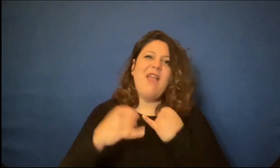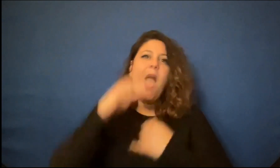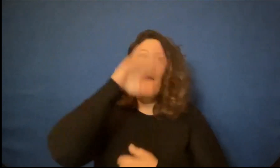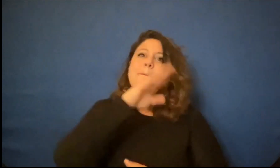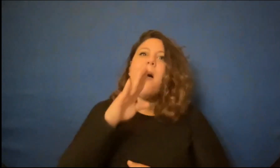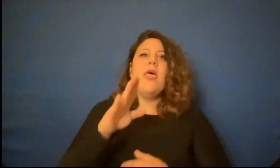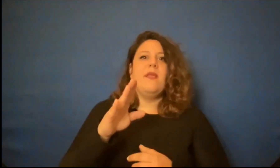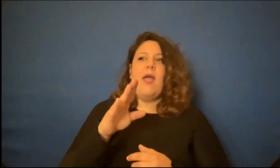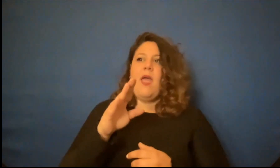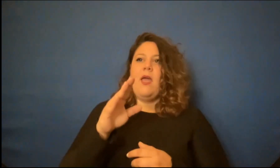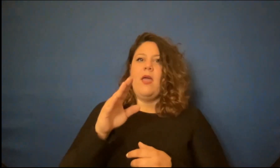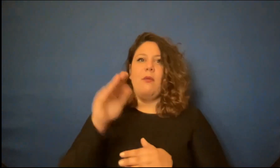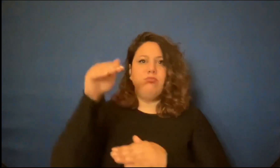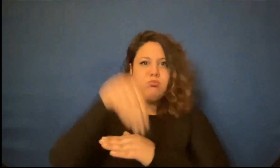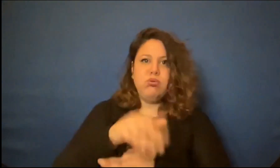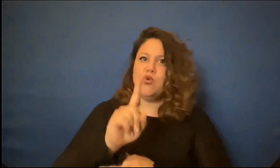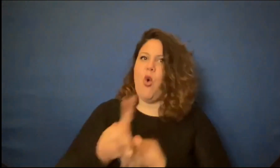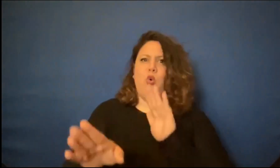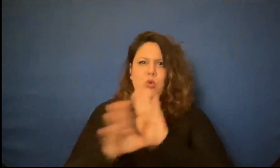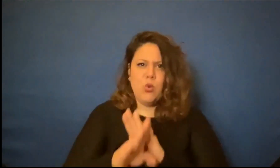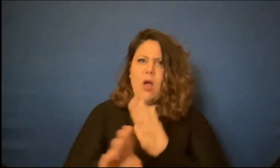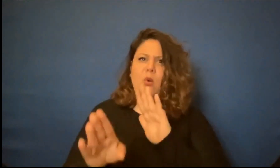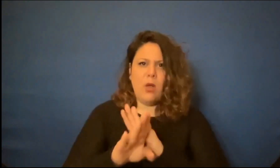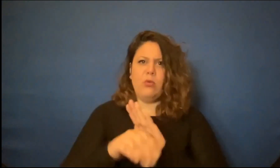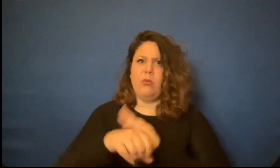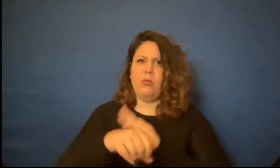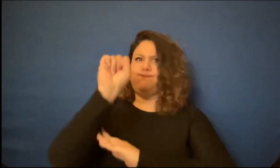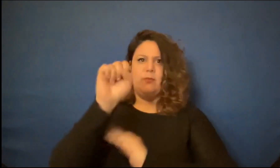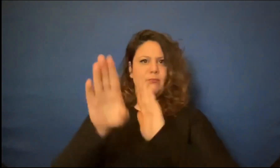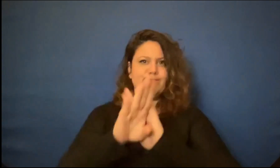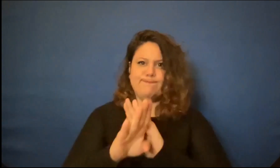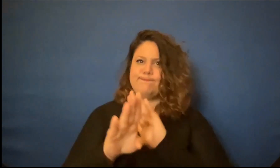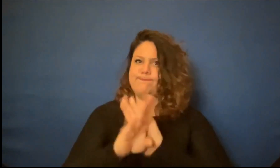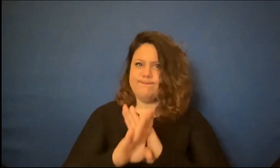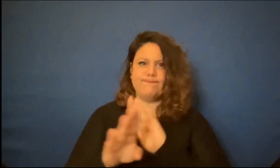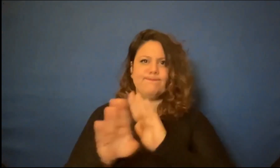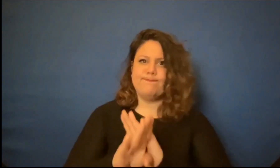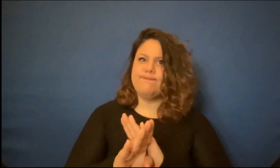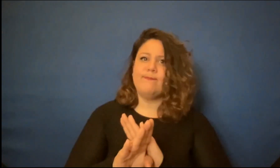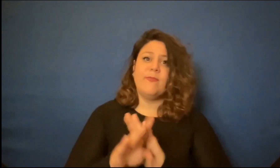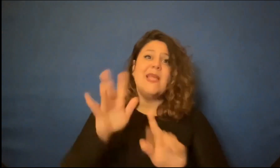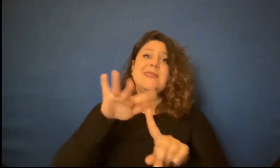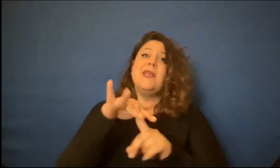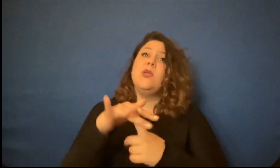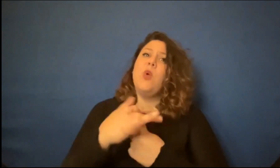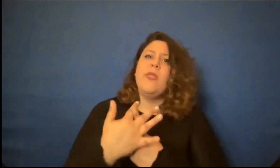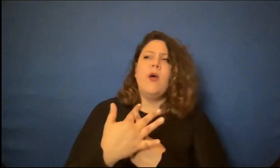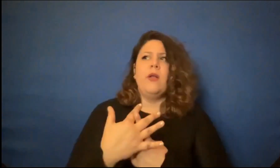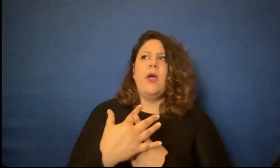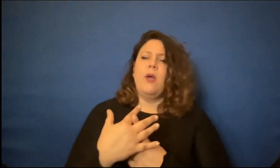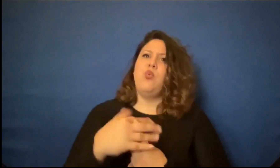seguir con la cabeza adelante, luchar por ellos y enfrentándote a situaciones pues que te son muy contrarias,